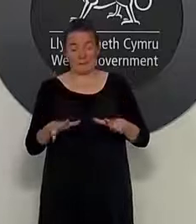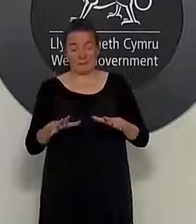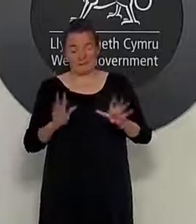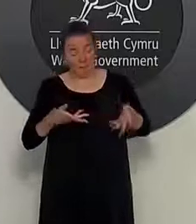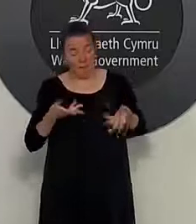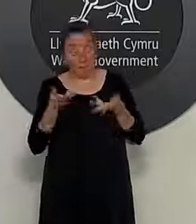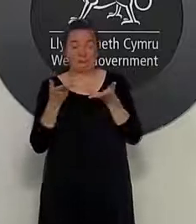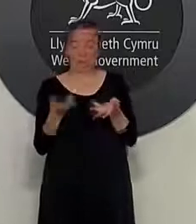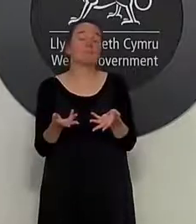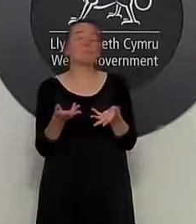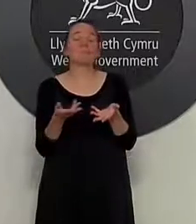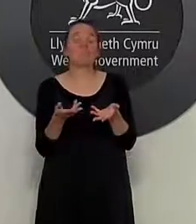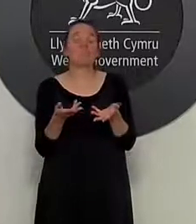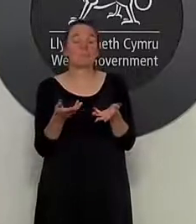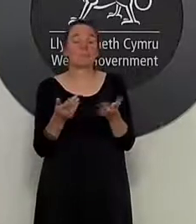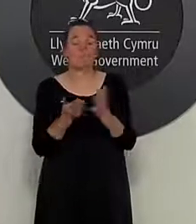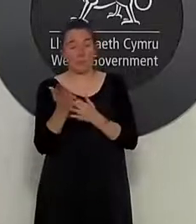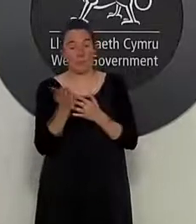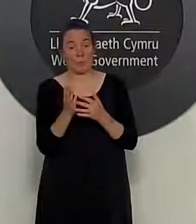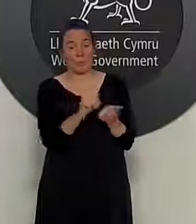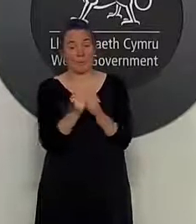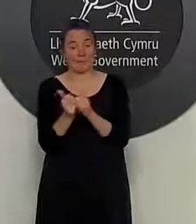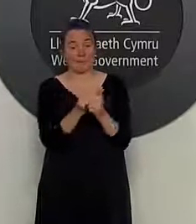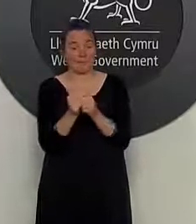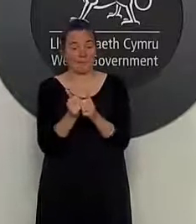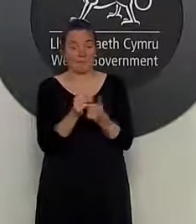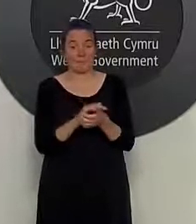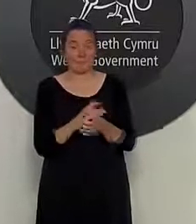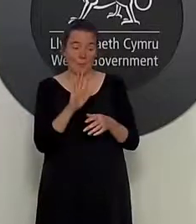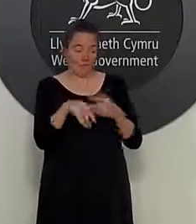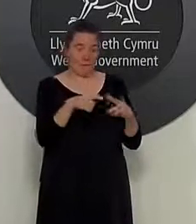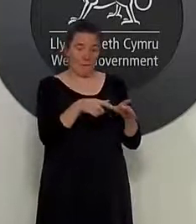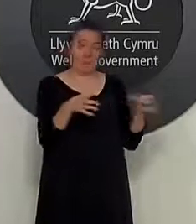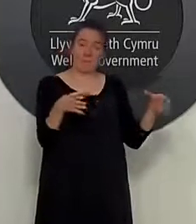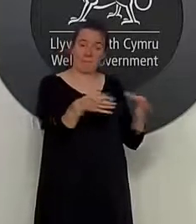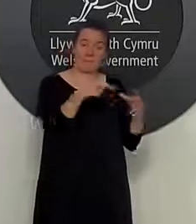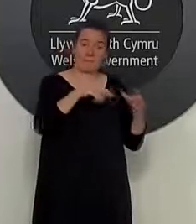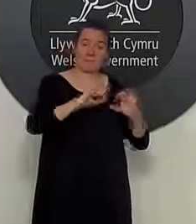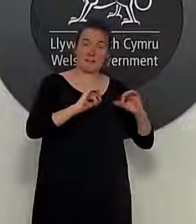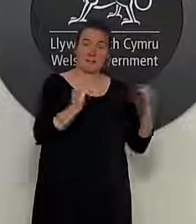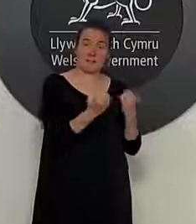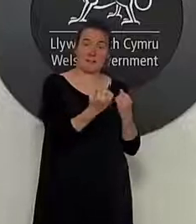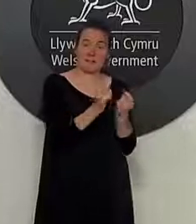cyflawni trwy cydweithio o ran diwygion Senedd.